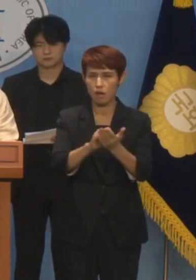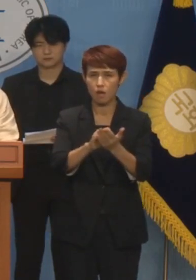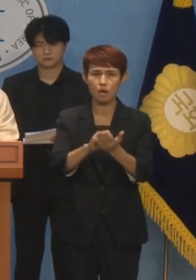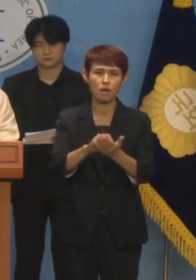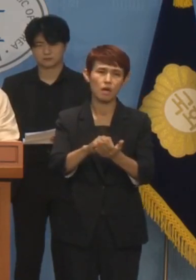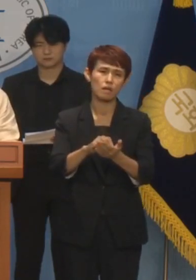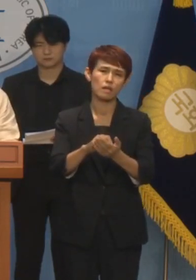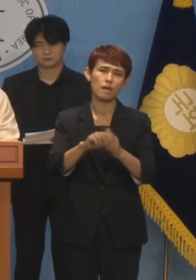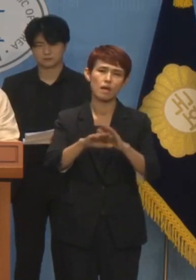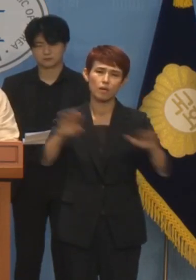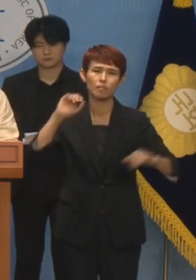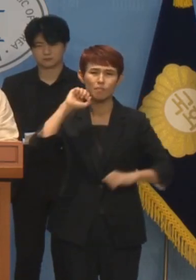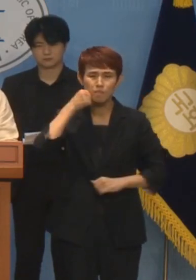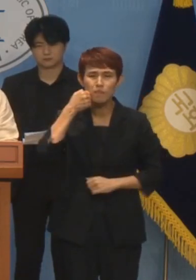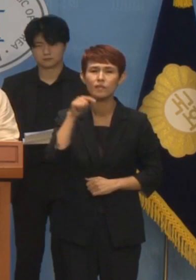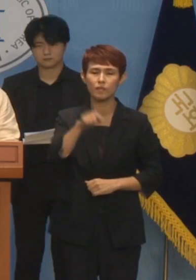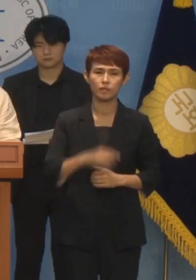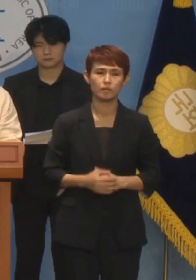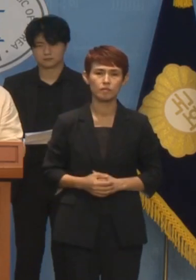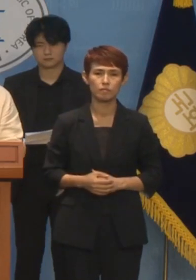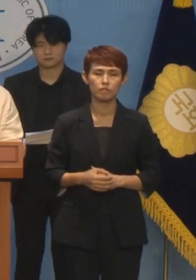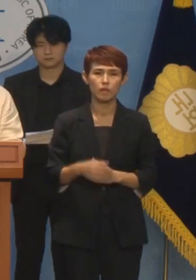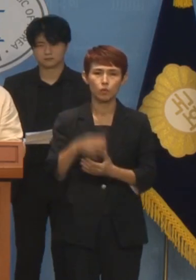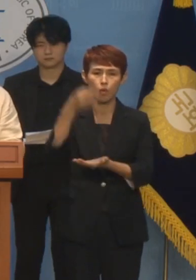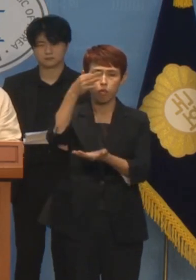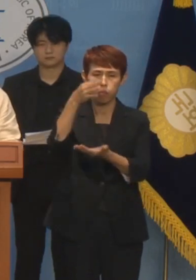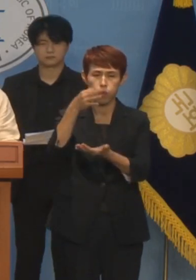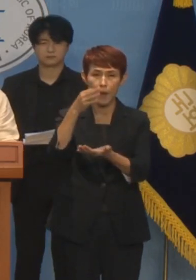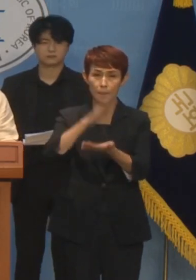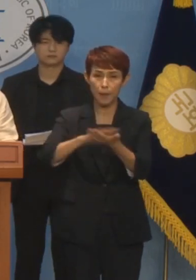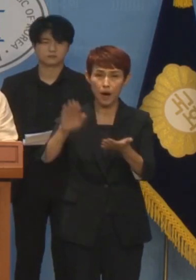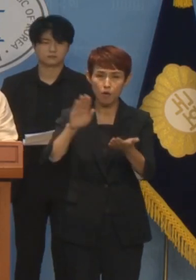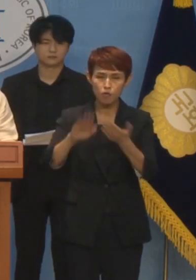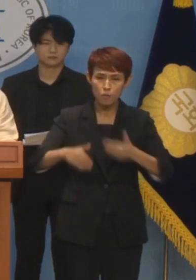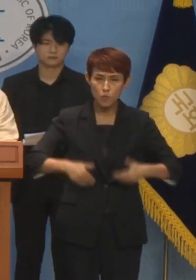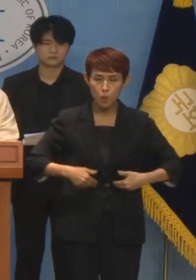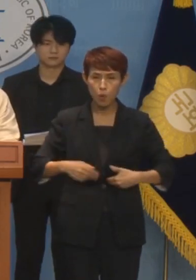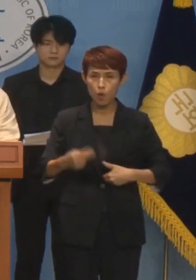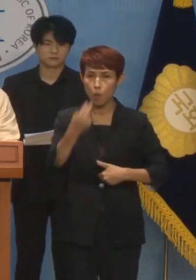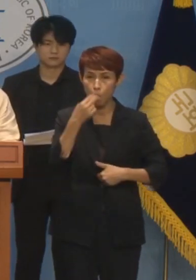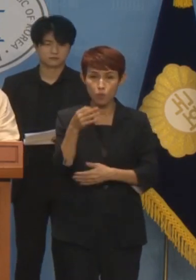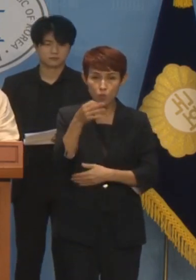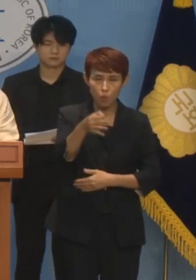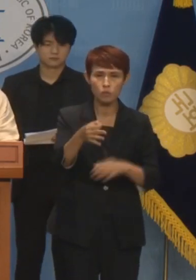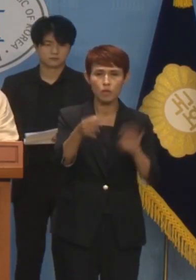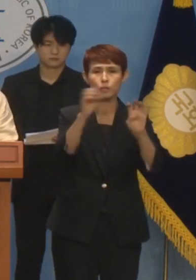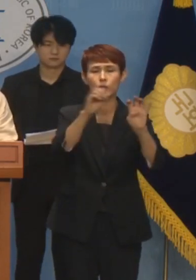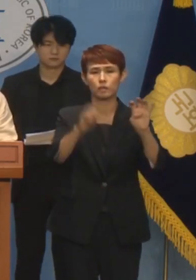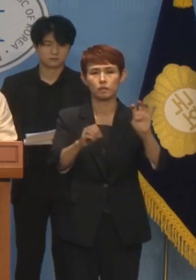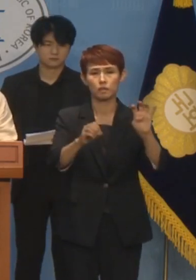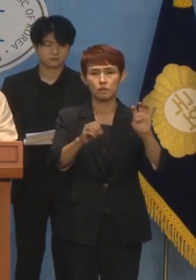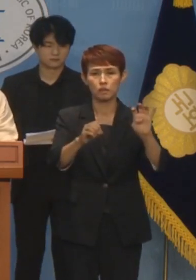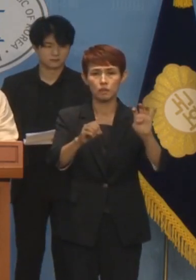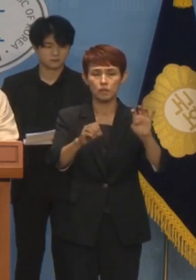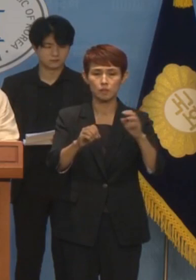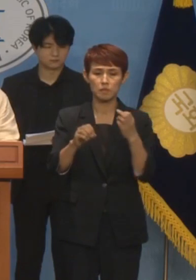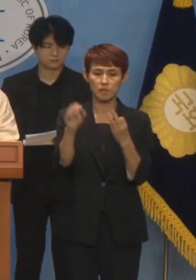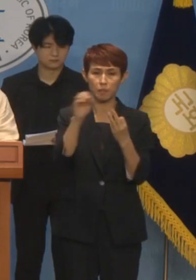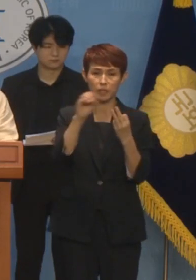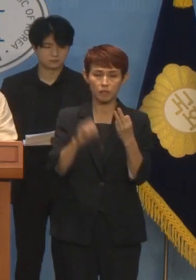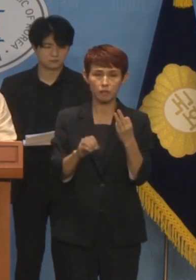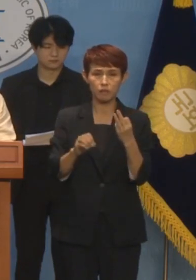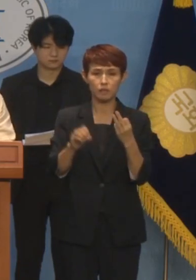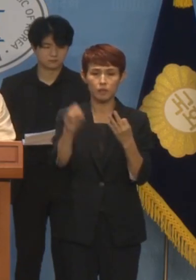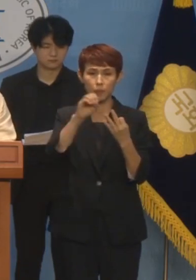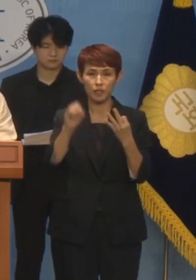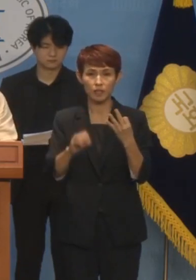오답입니다. 기금 소진 이후 최대 필요 보험료율이 40%에 육박하는데 당장 13%,